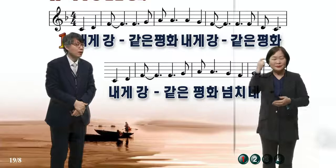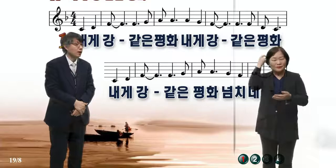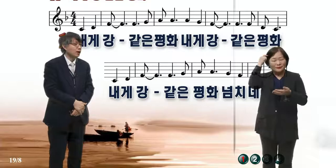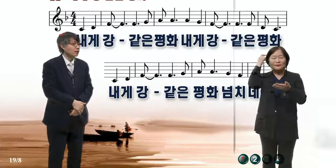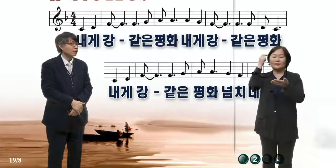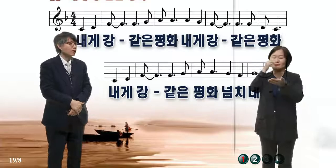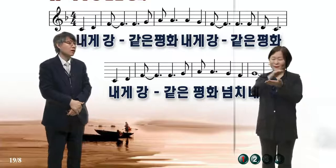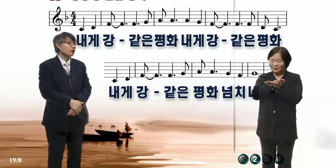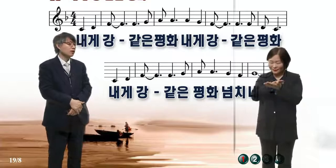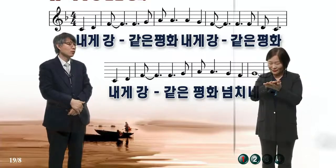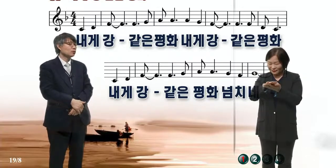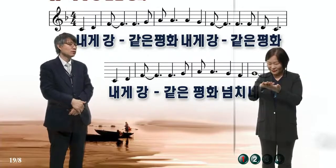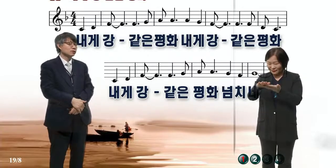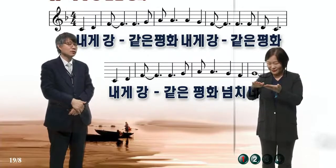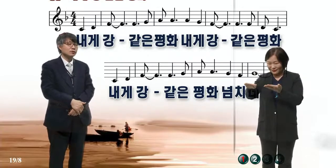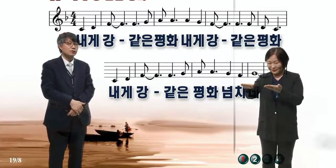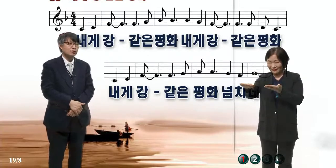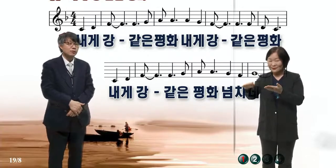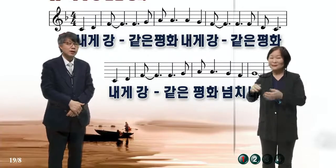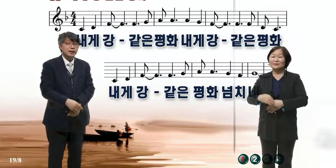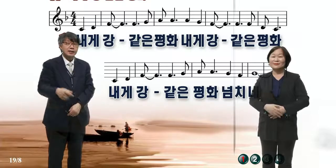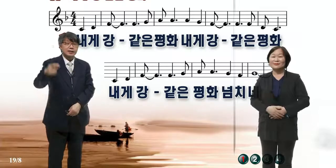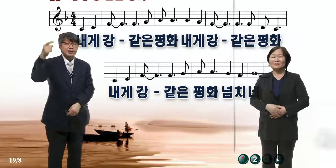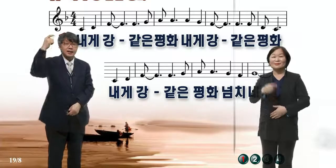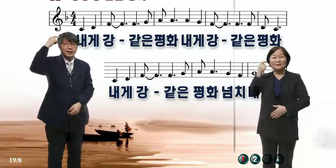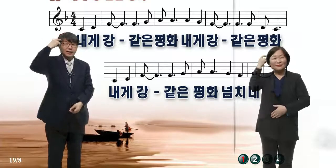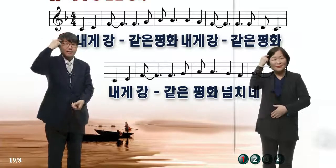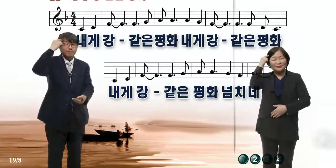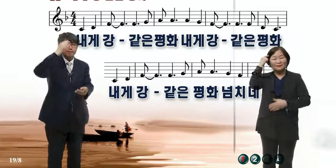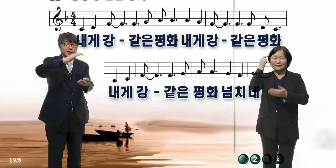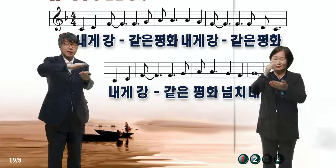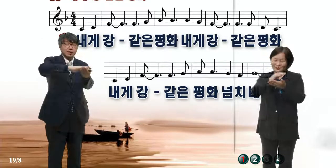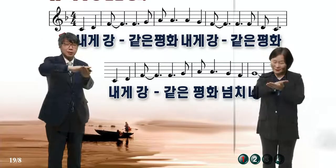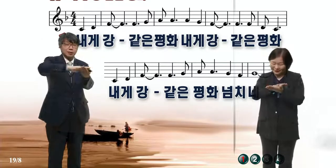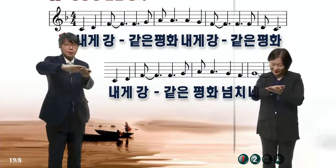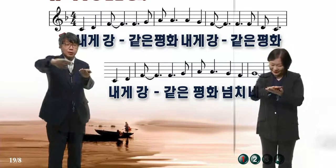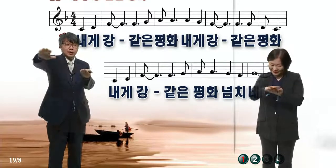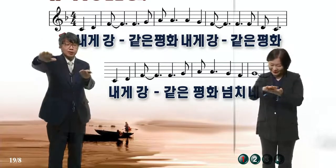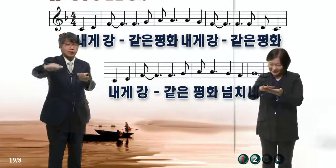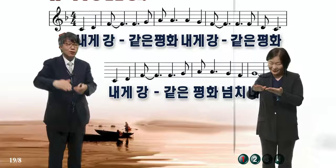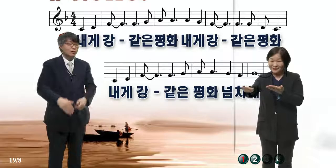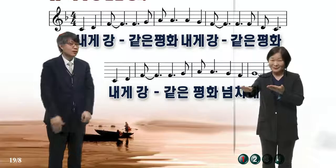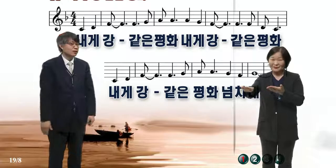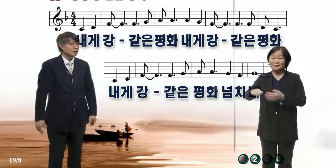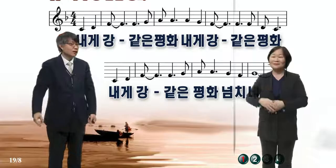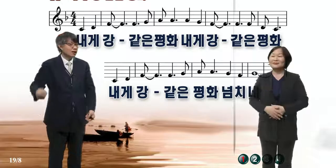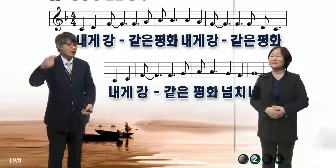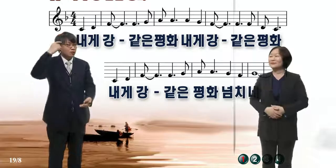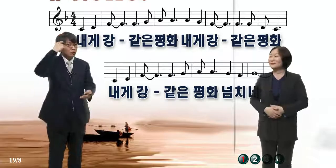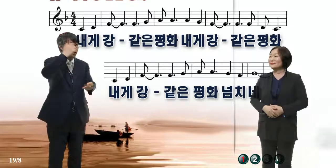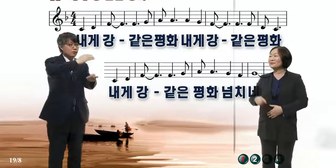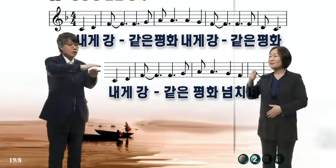평화 되게 좋은 수어입니다. 생각이 이렇게 하면 시원하거든요. 생각이 이렇게 쫙 펴지는